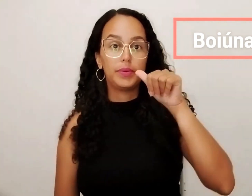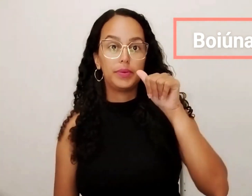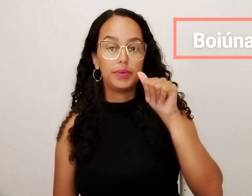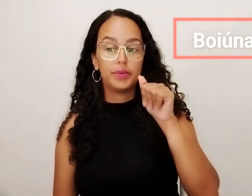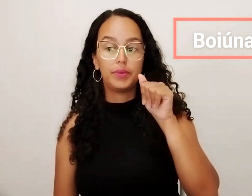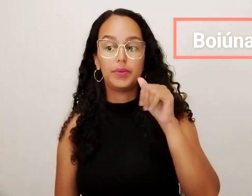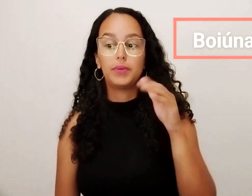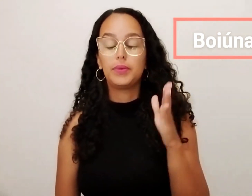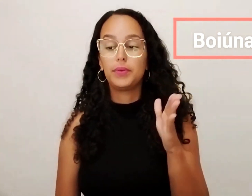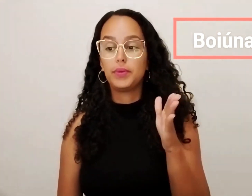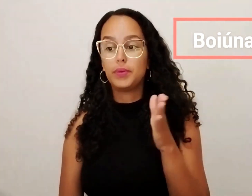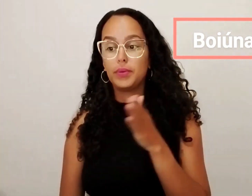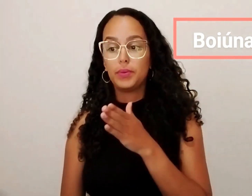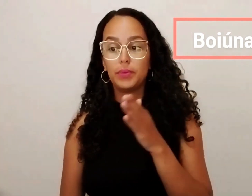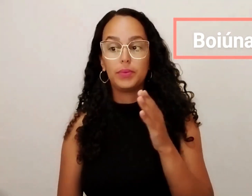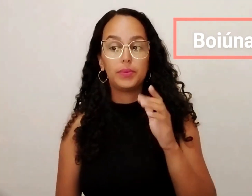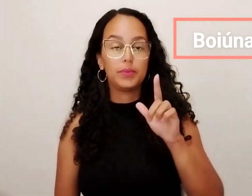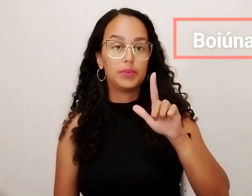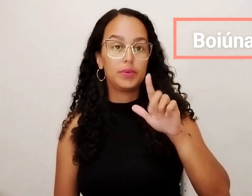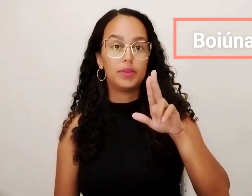Muito triste,